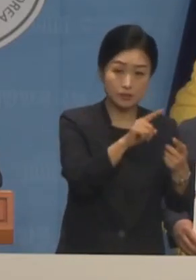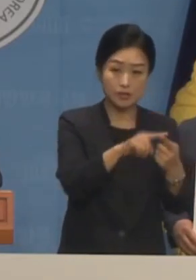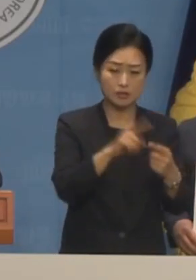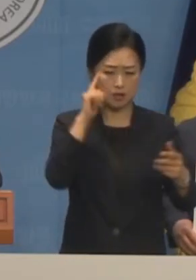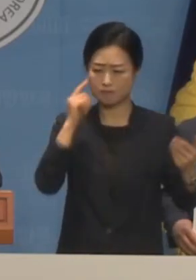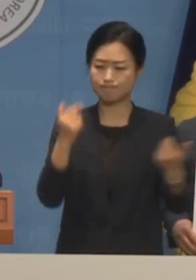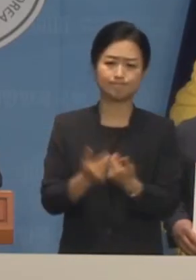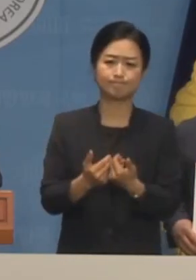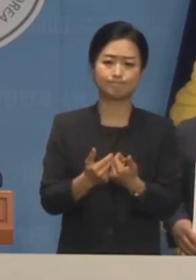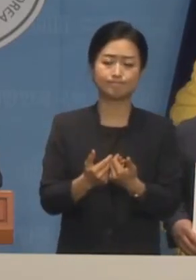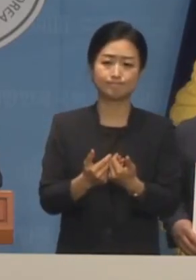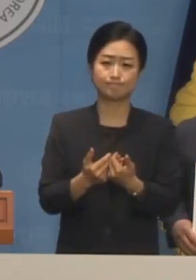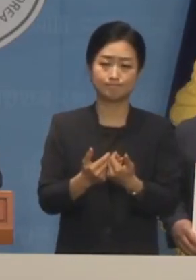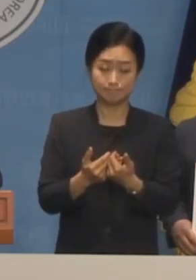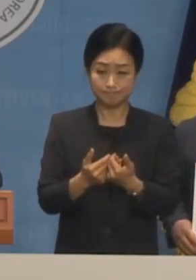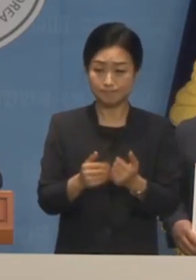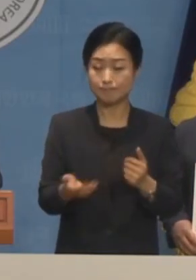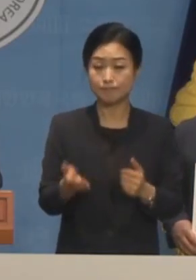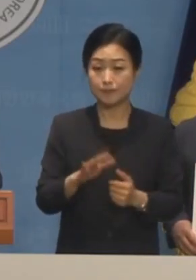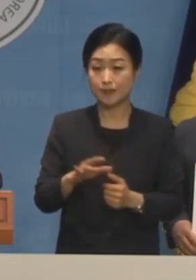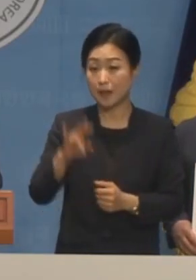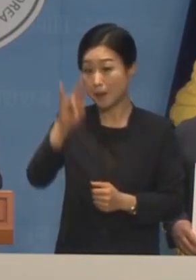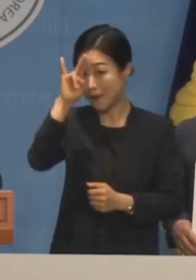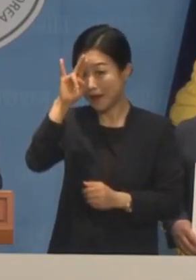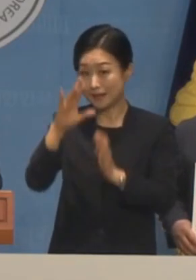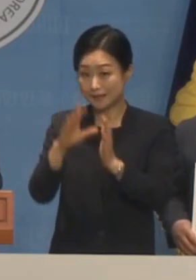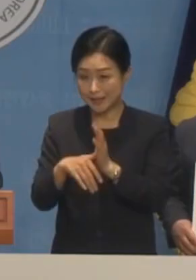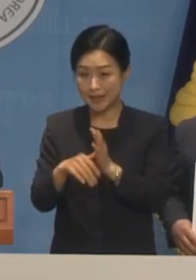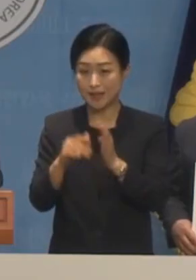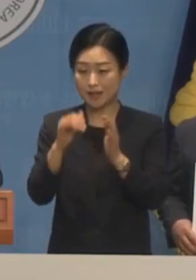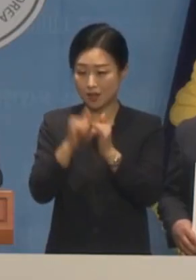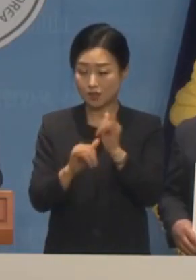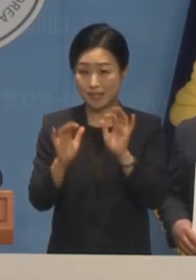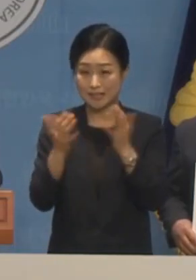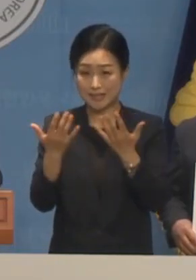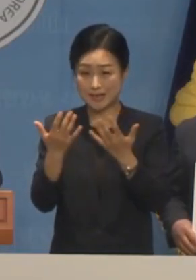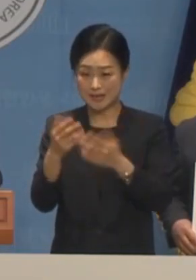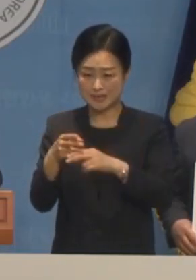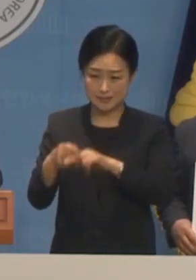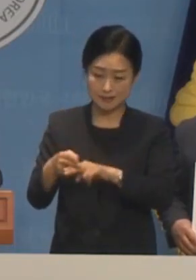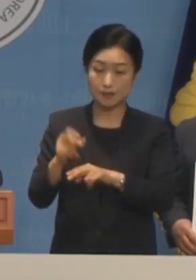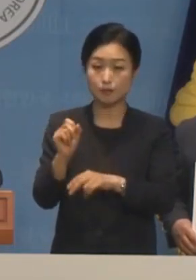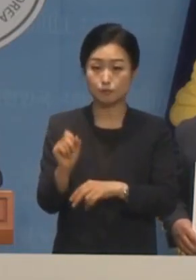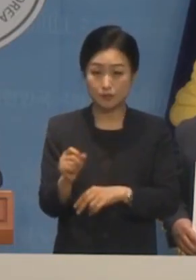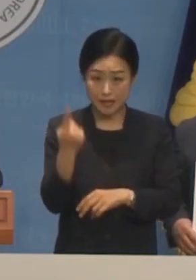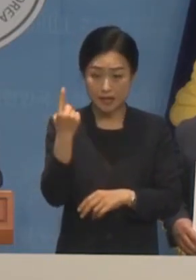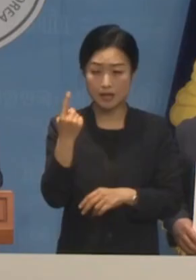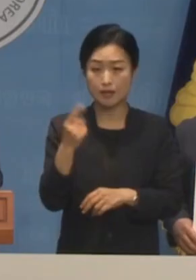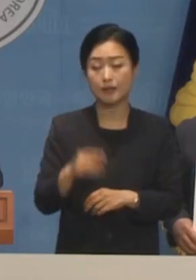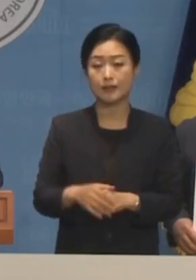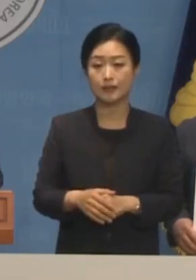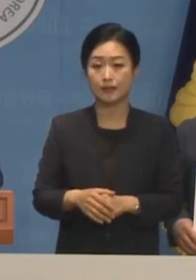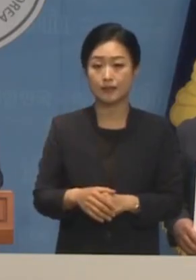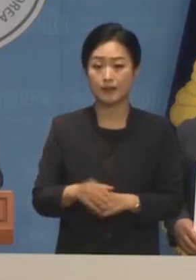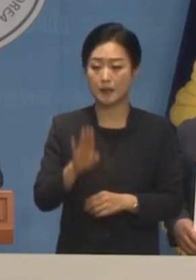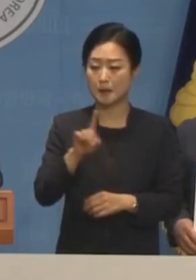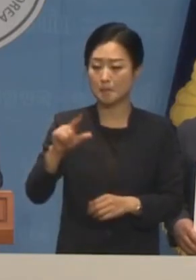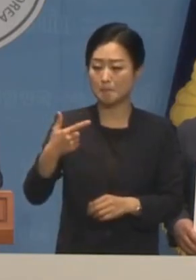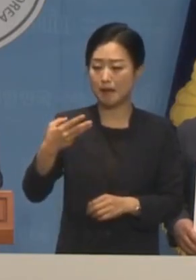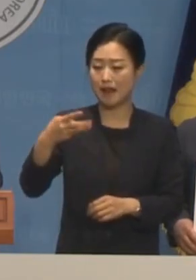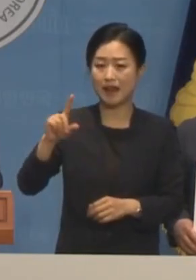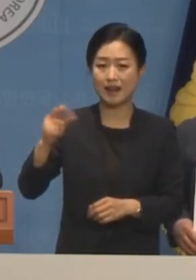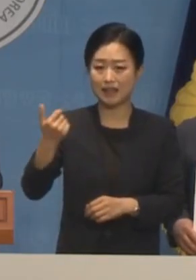서술 했으나 박근혜 정부가 국정 교과서 발령을 시도하면서 퇴적으로 반란이라는